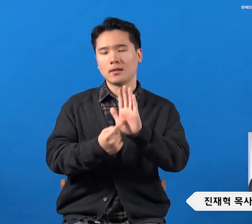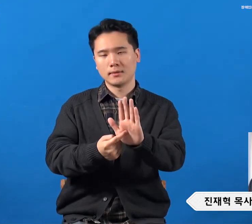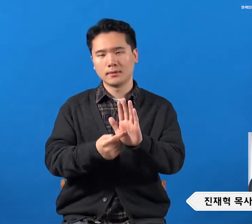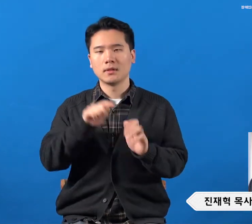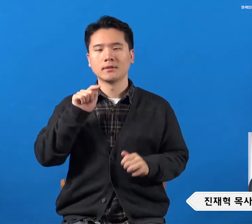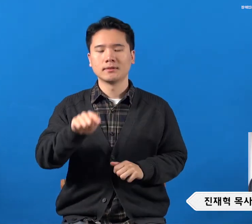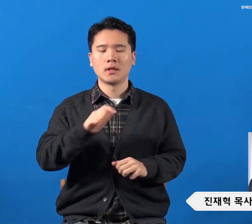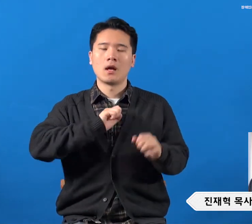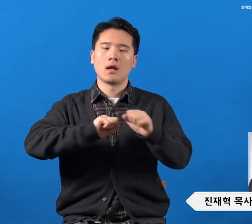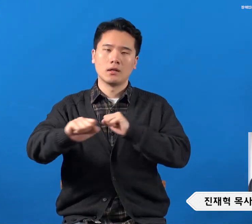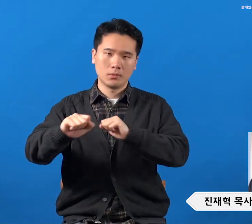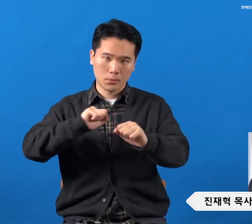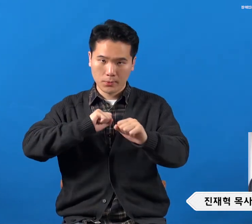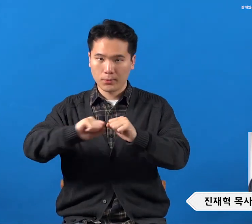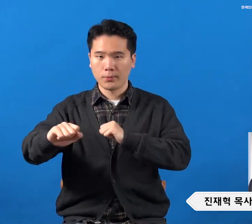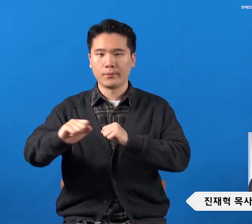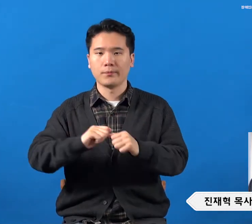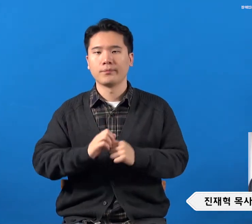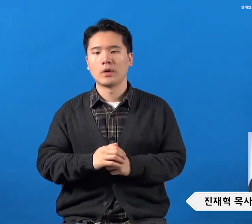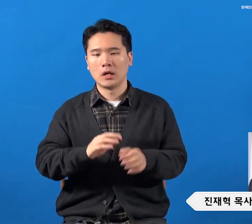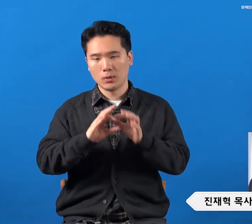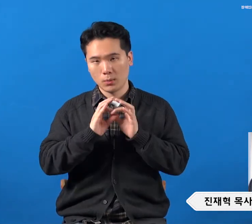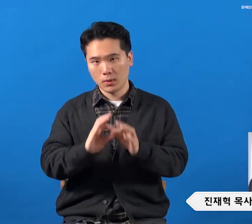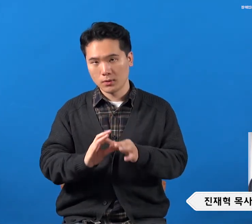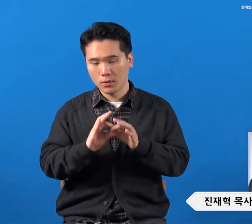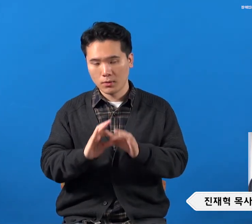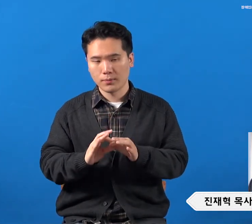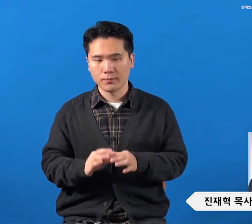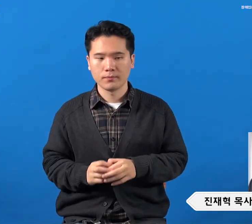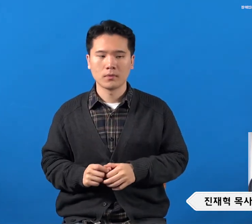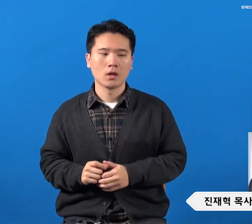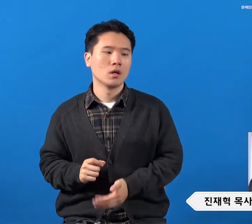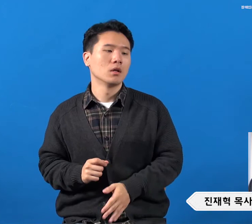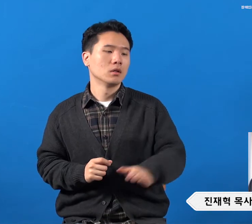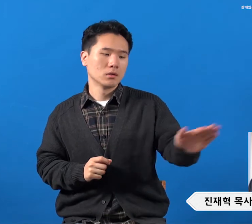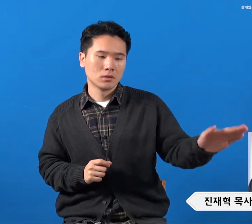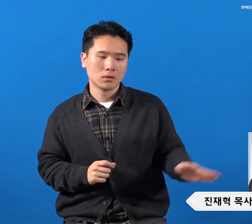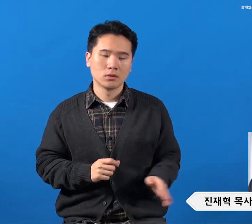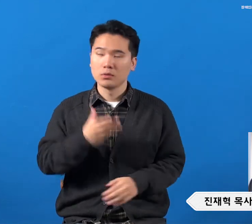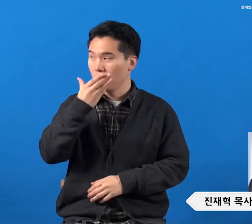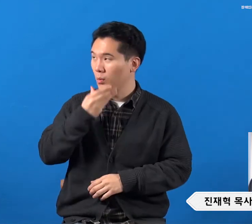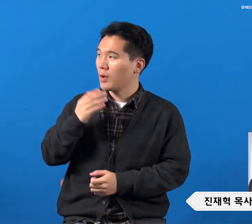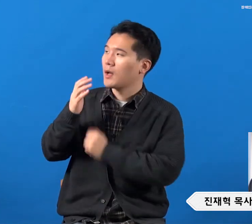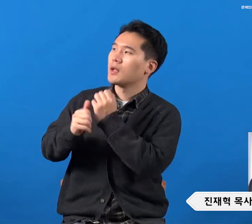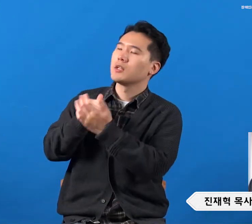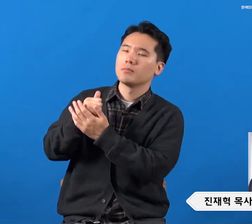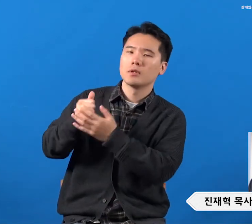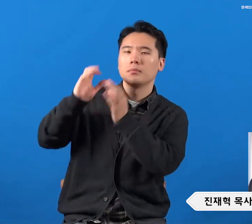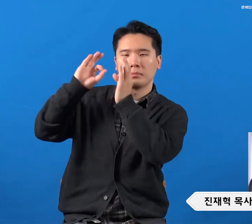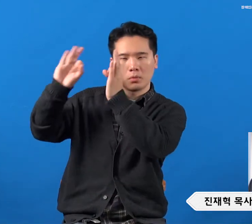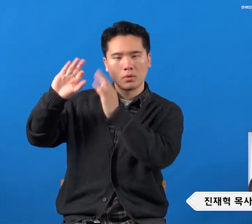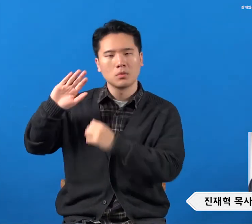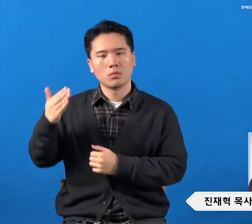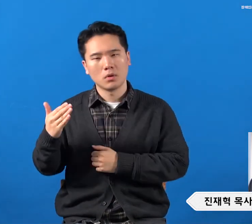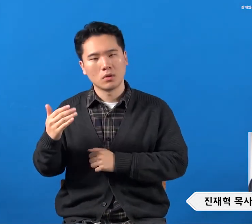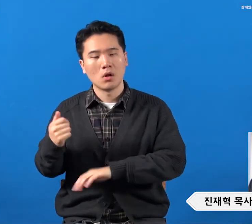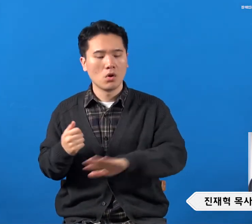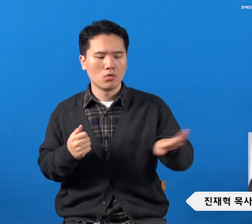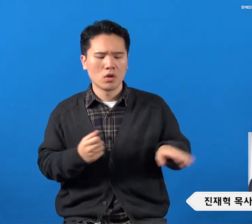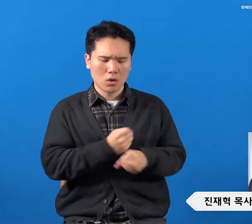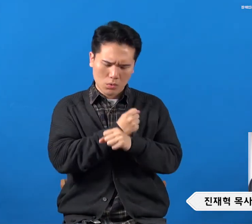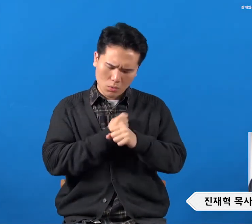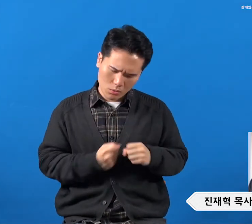나타나는 그 행동을 통해서 그들은 축복의 하나님을 봅니다. 우리의 용서함을